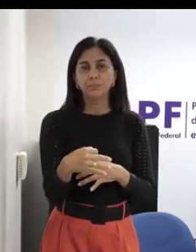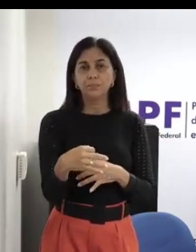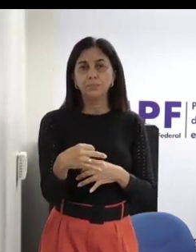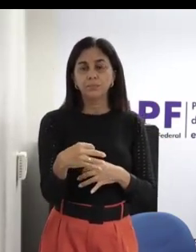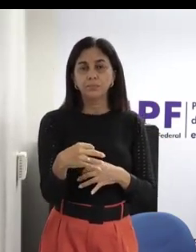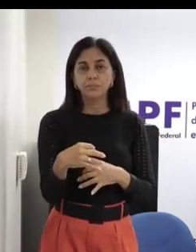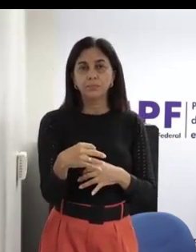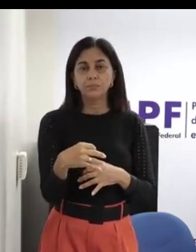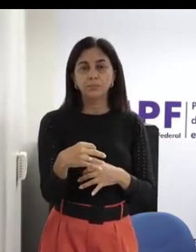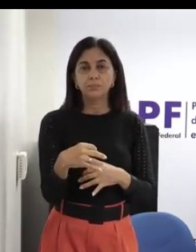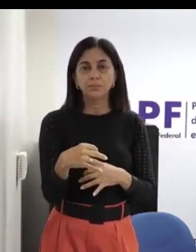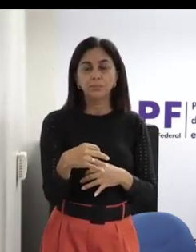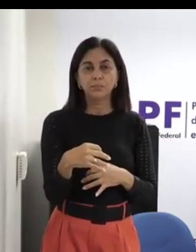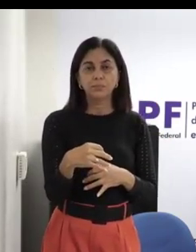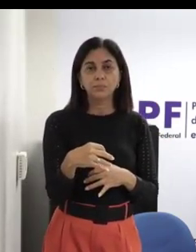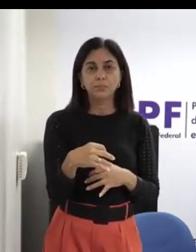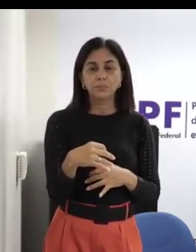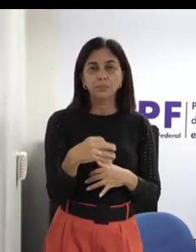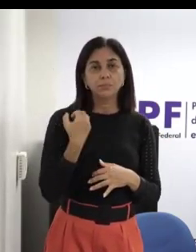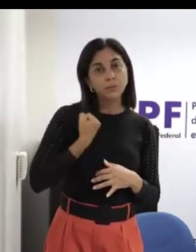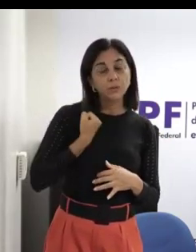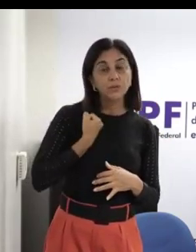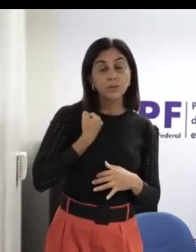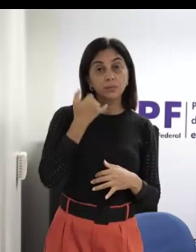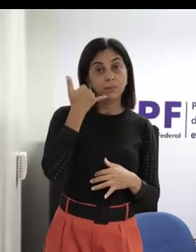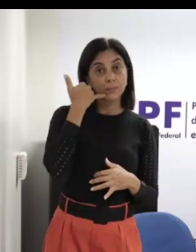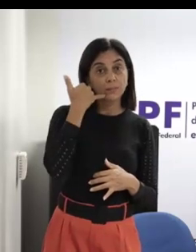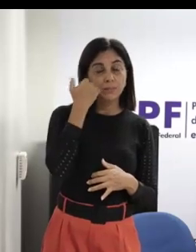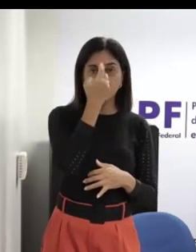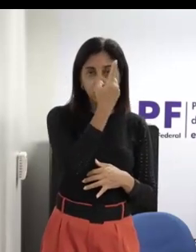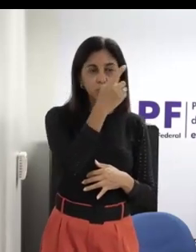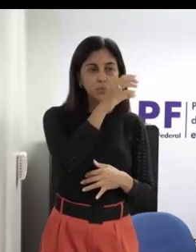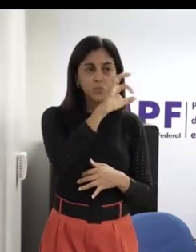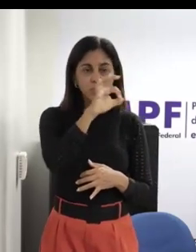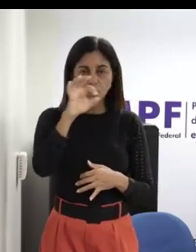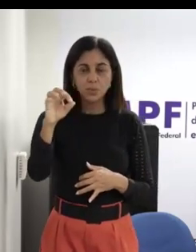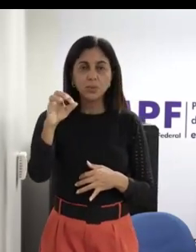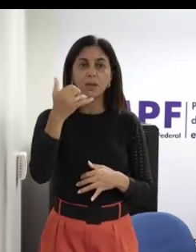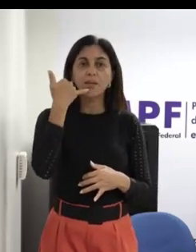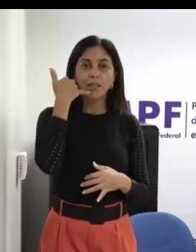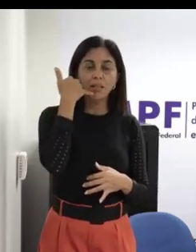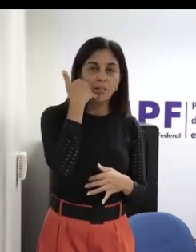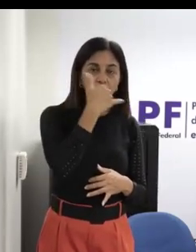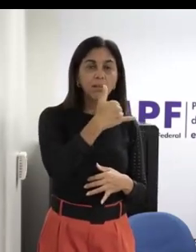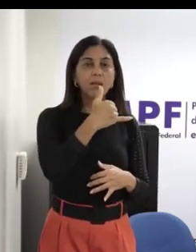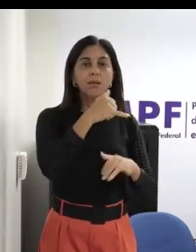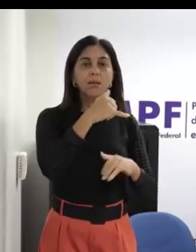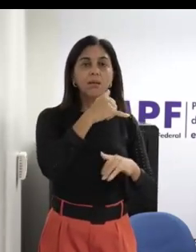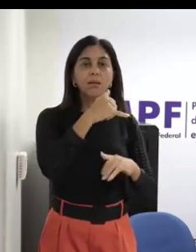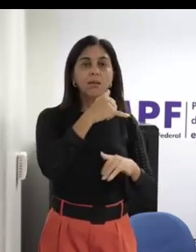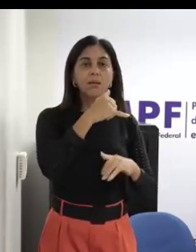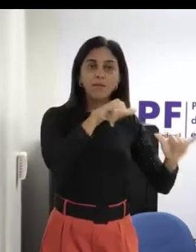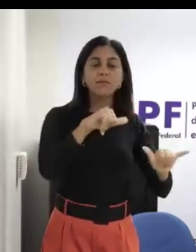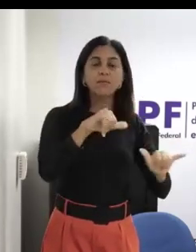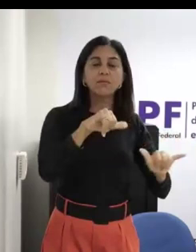numa situação delicada diz é dentro de casa é o vizinho é o parente tem a situação se identificar não se